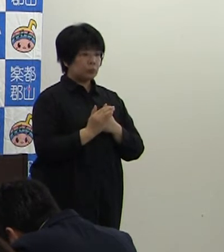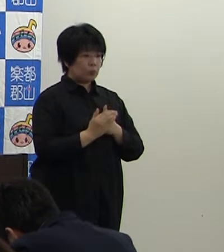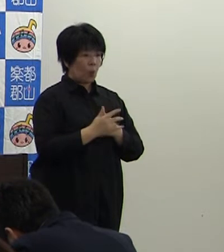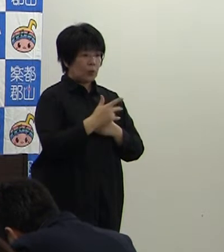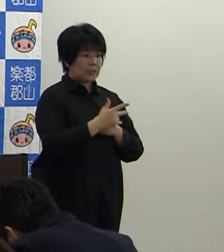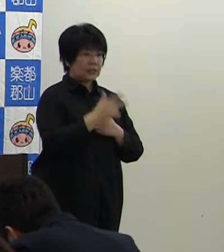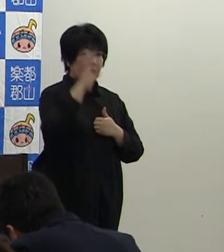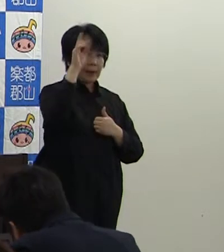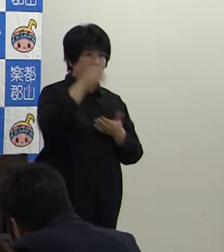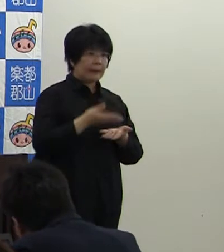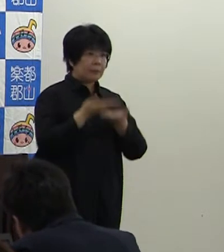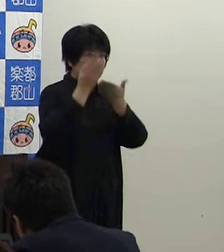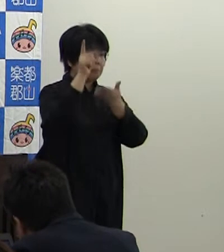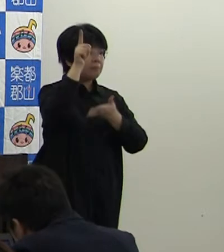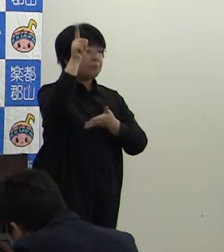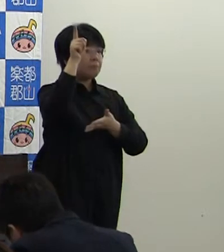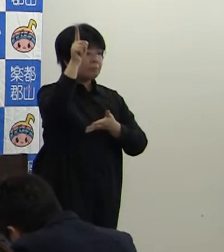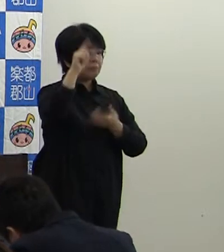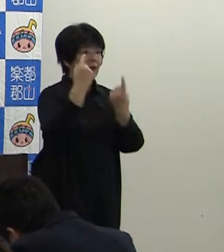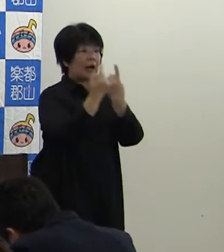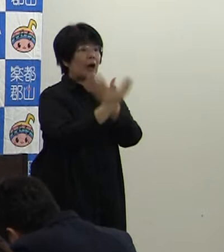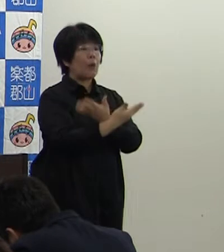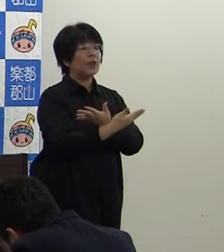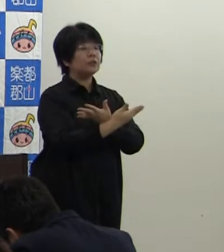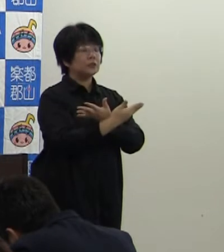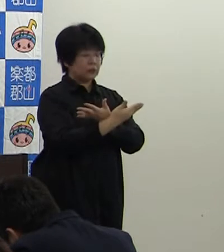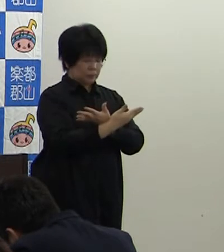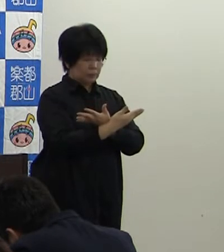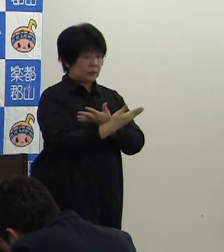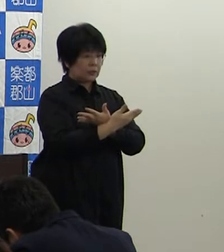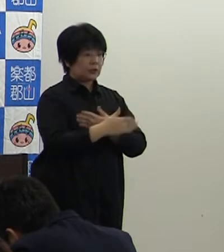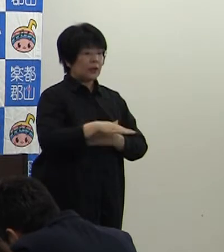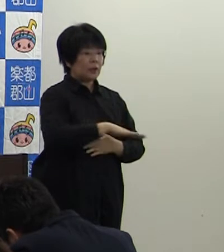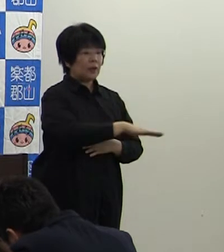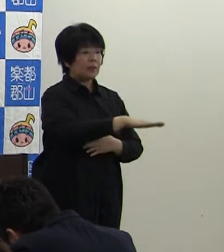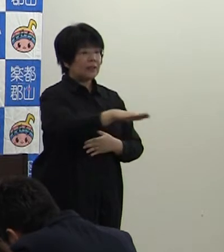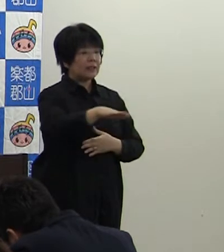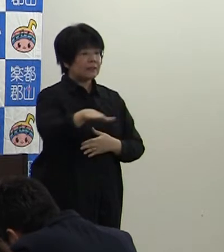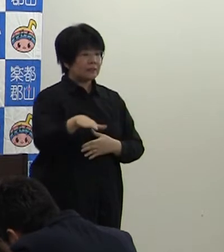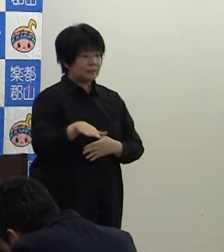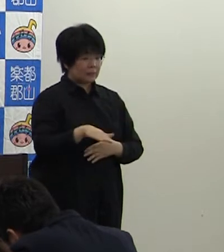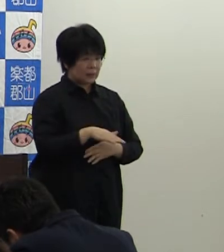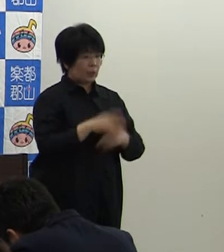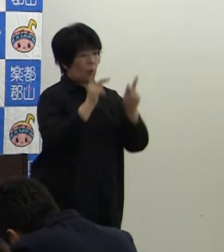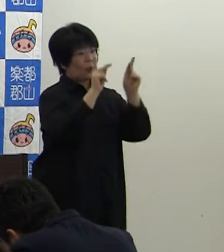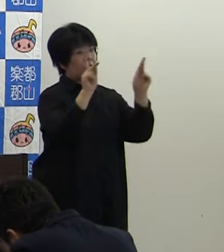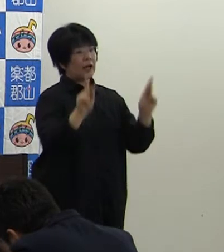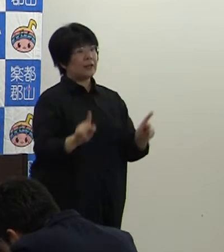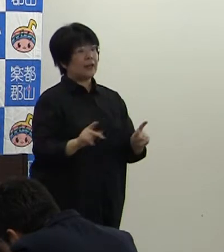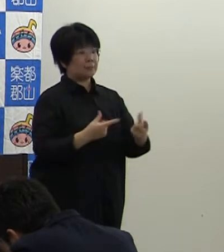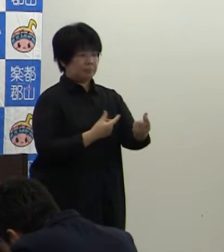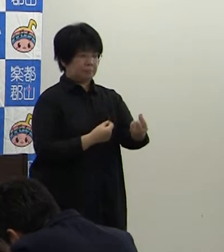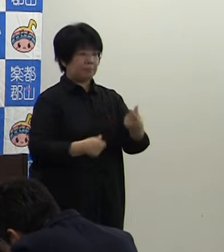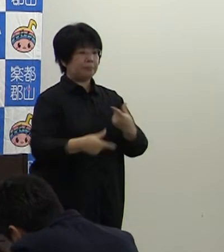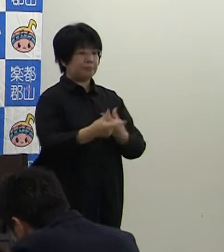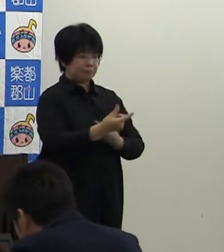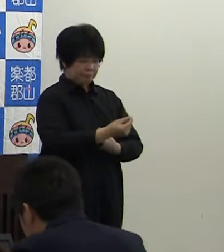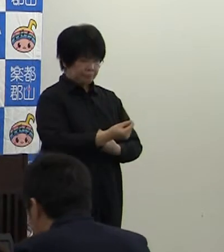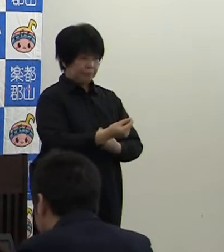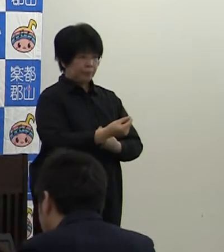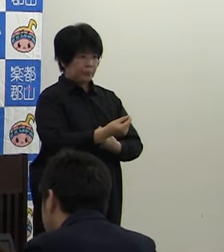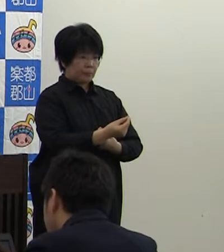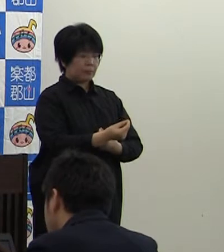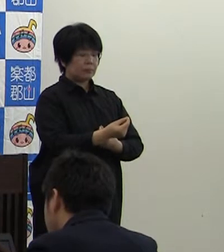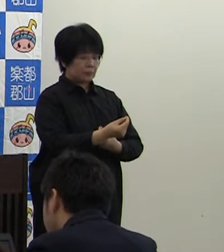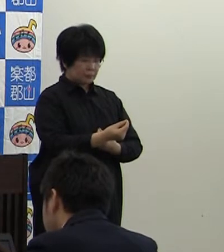お互いの、高齢者の健康というのは共通まさに課題局でございますので、もう共通に抱えている